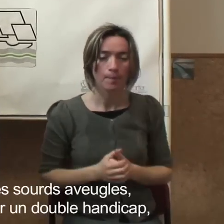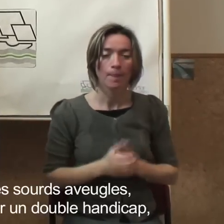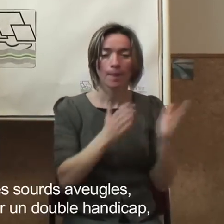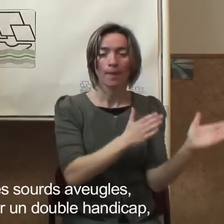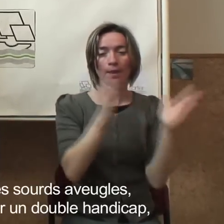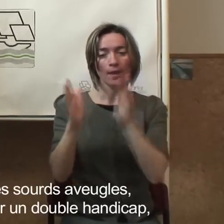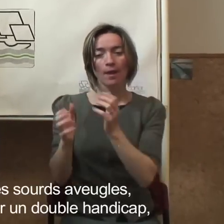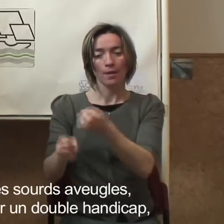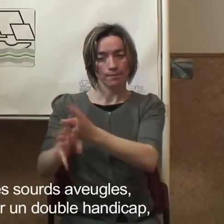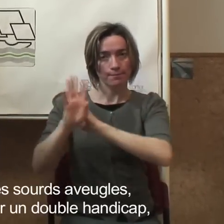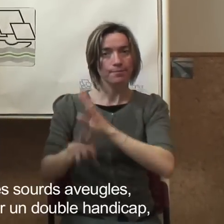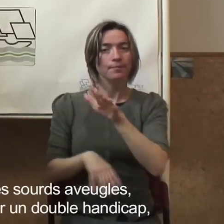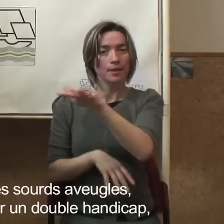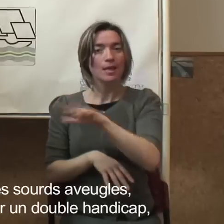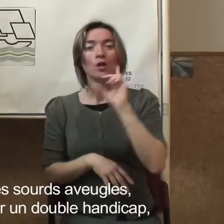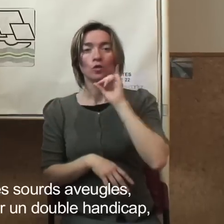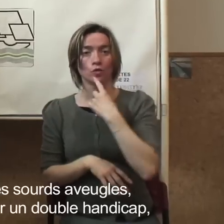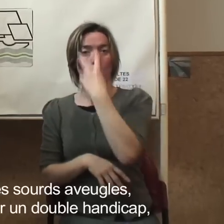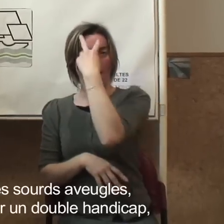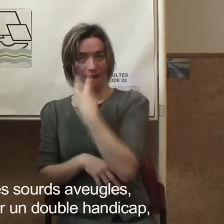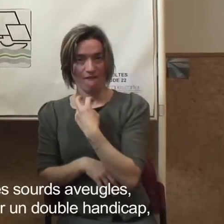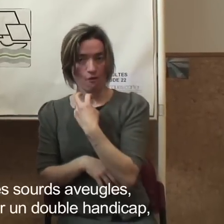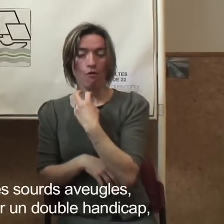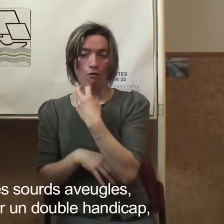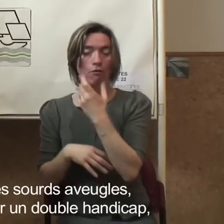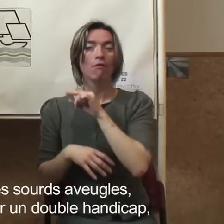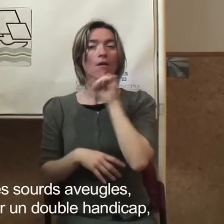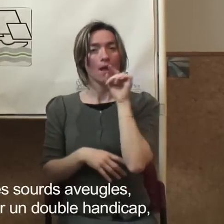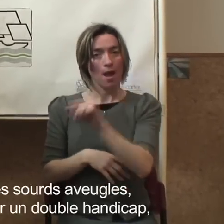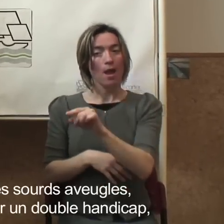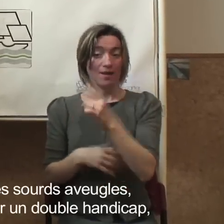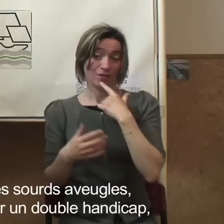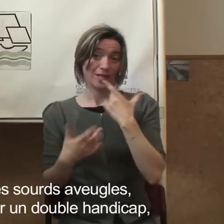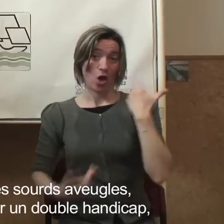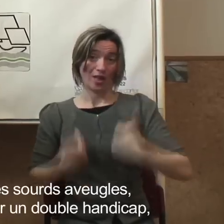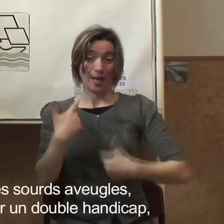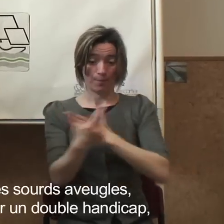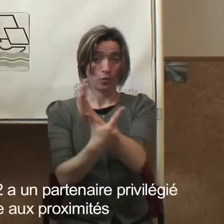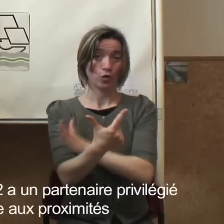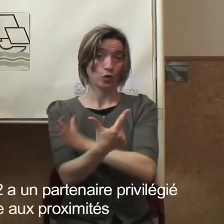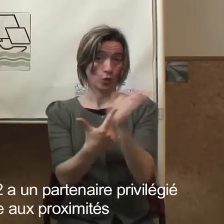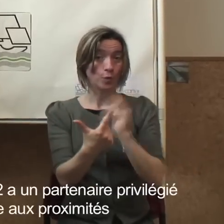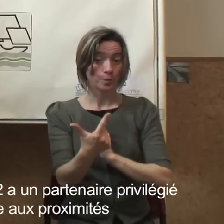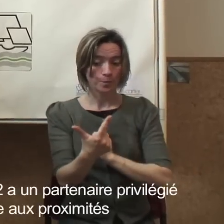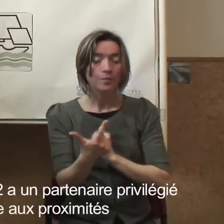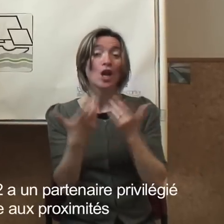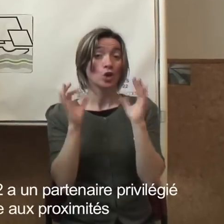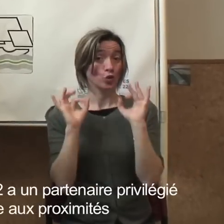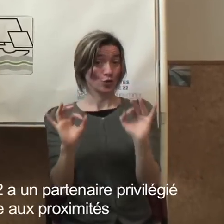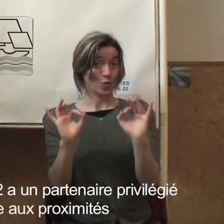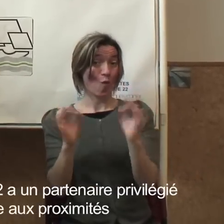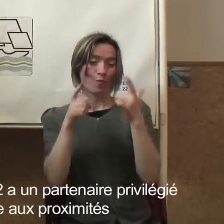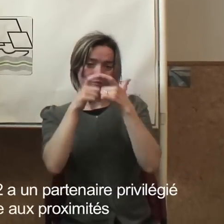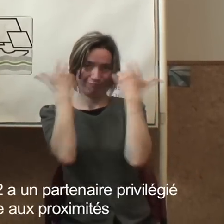Le troisième public, les sourds aveugles, public qui est touché par un double handicap, à ce titre, sur l'étude 22,